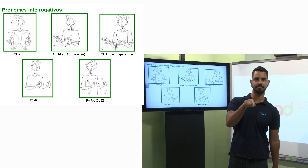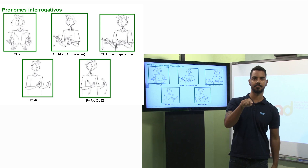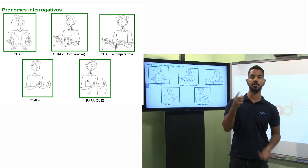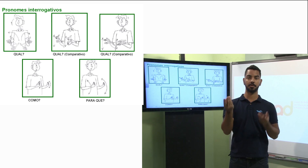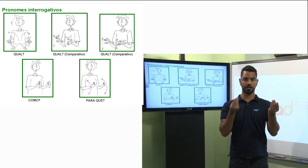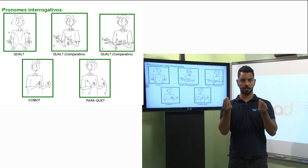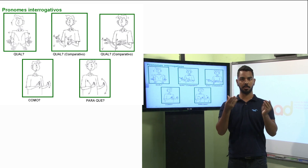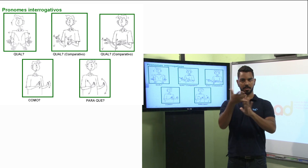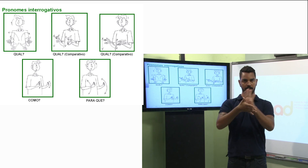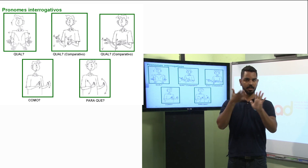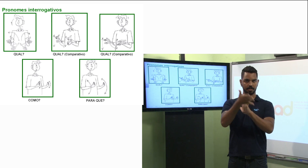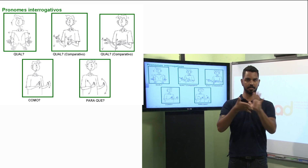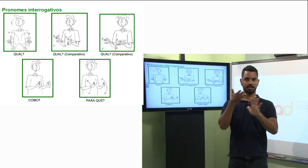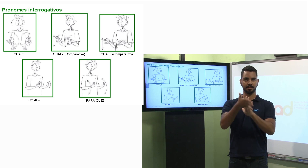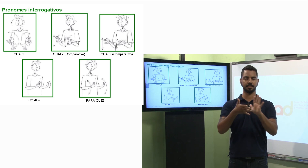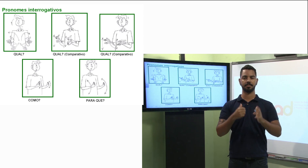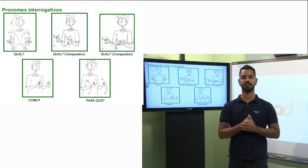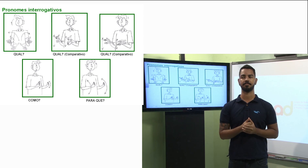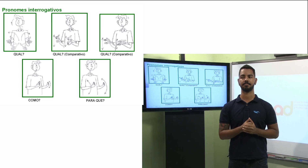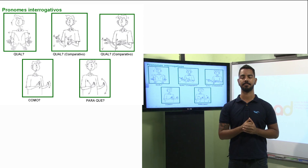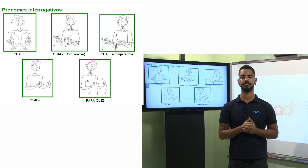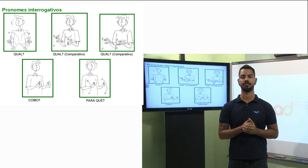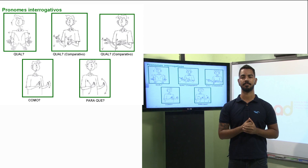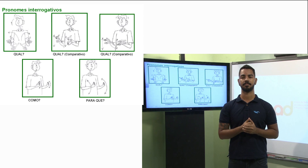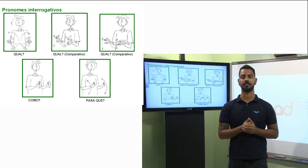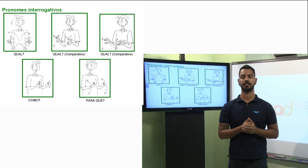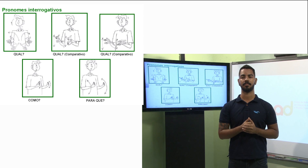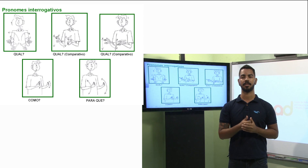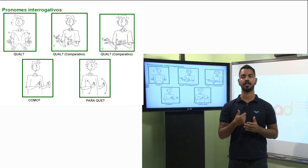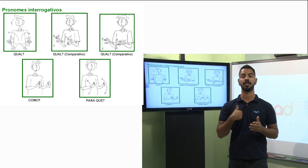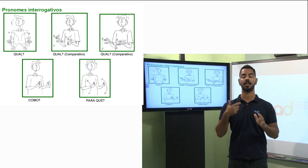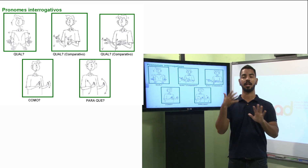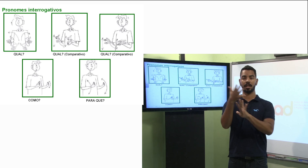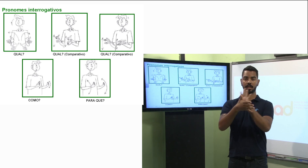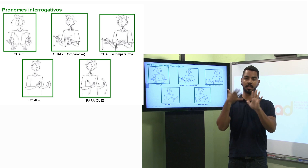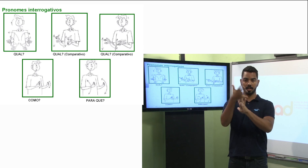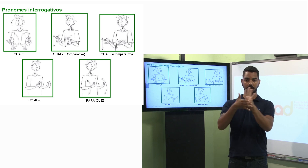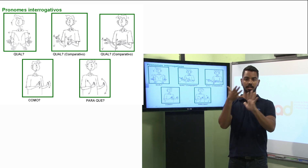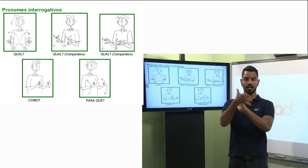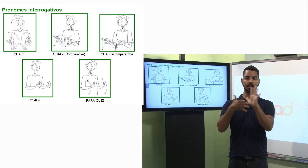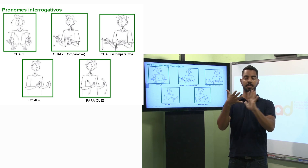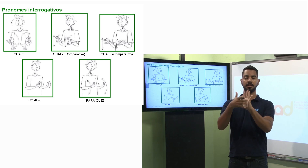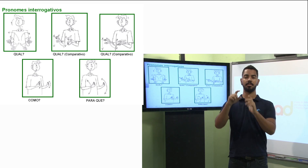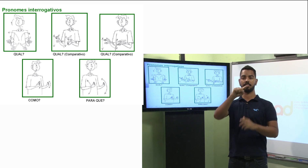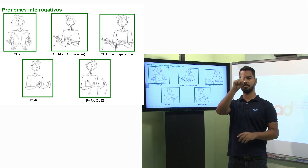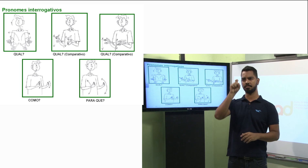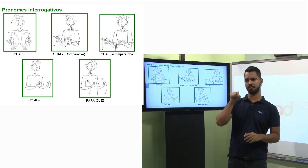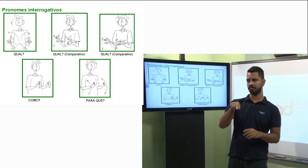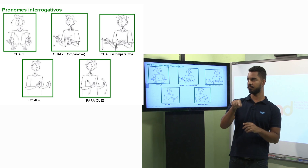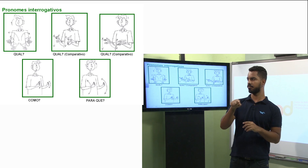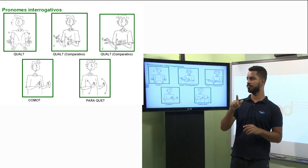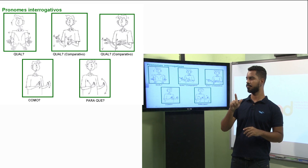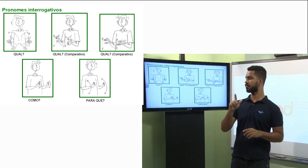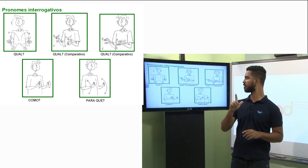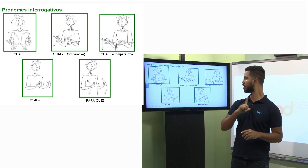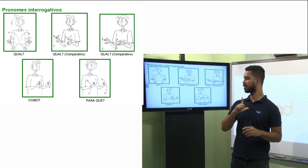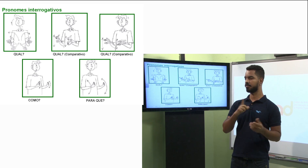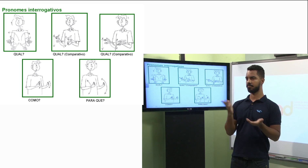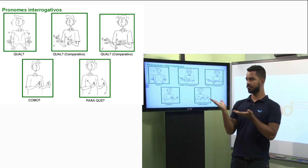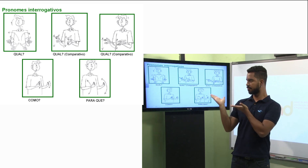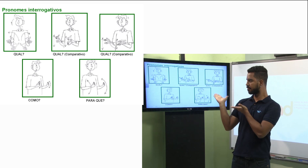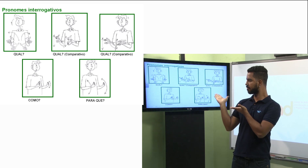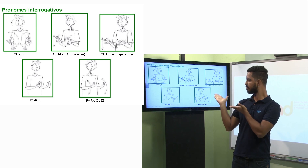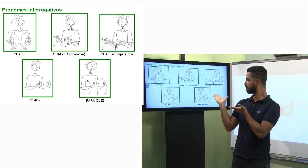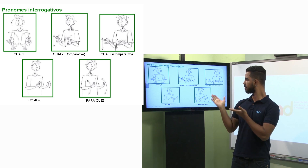Libras, como já sabemos, há uma grande tendência para a utilização dos pronomes interrogativos qual, como e para